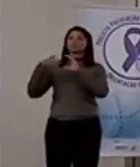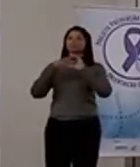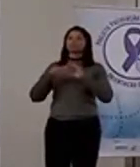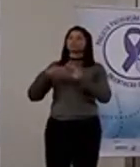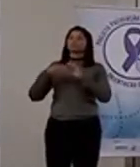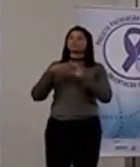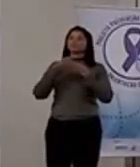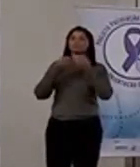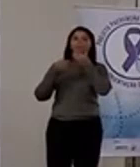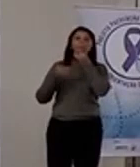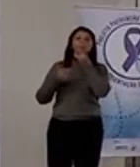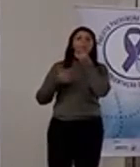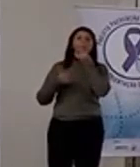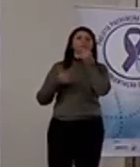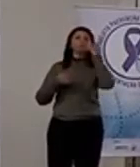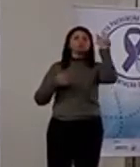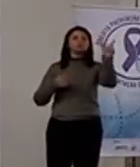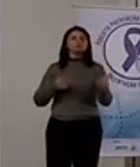acontece?